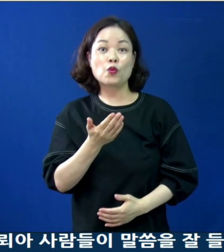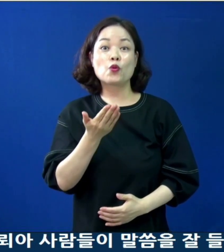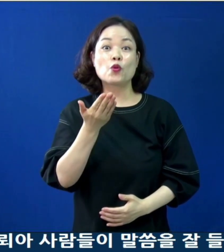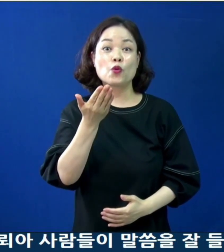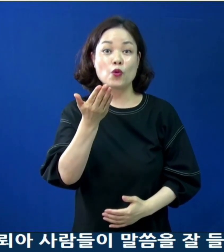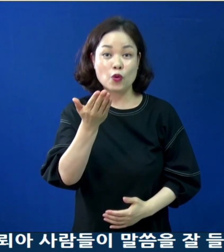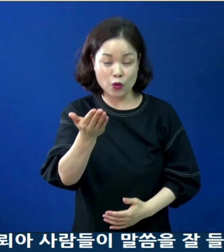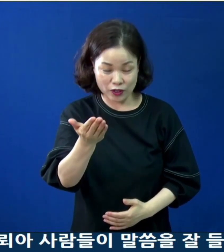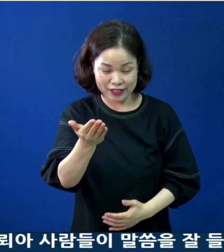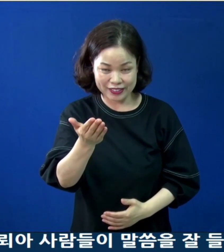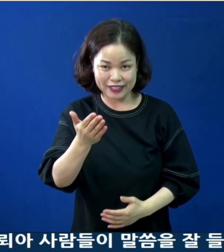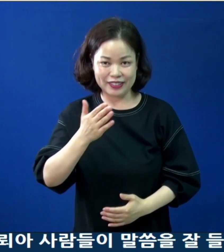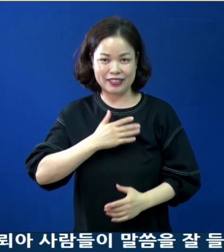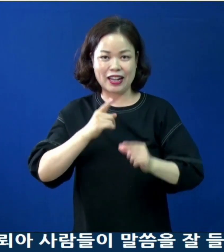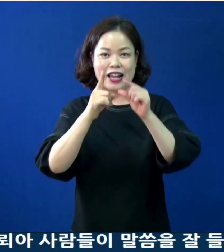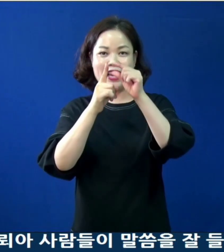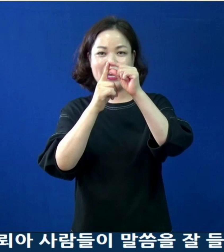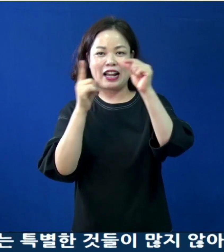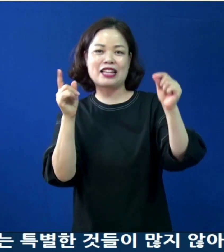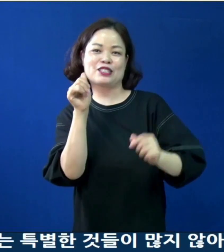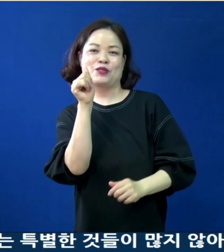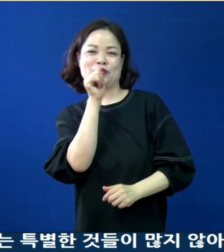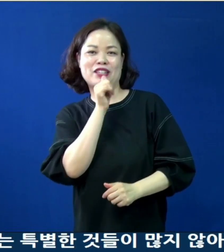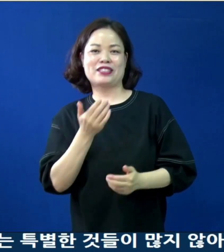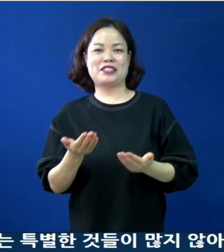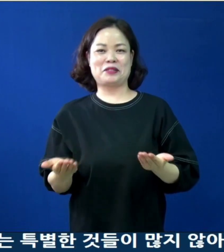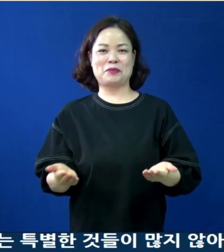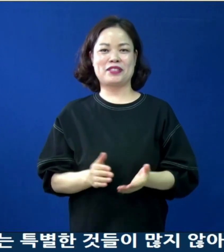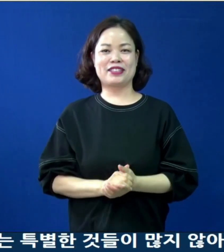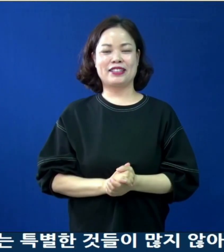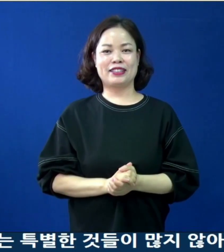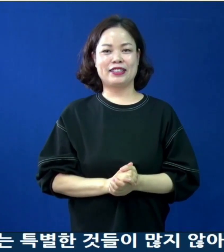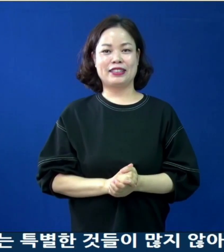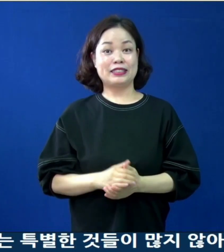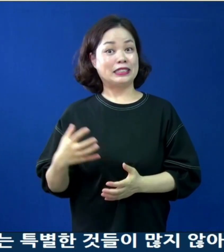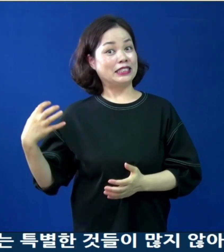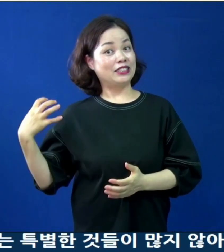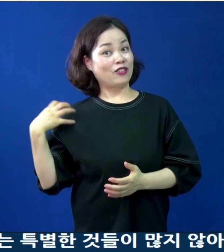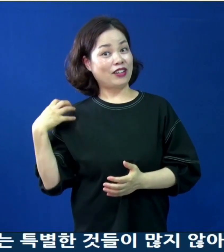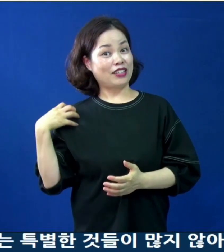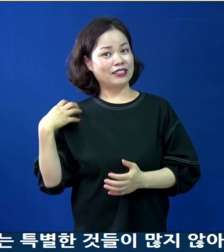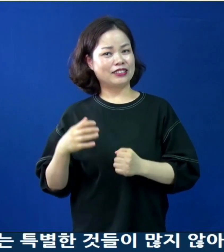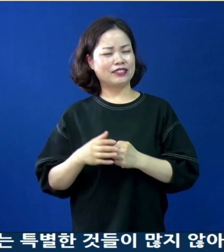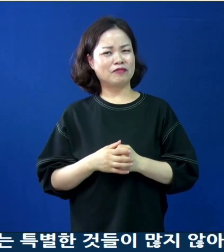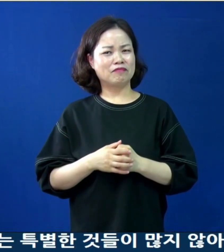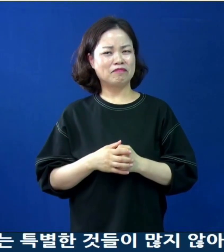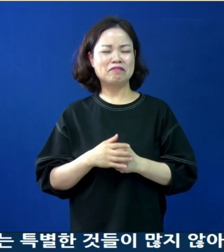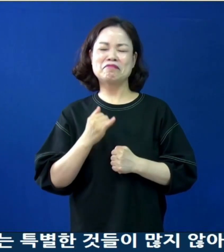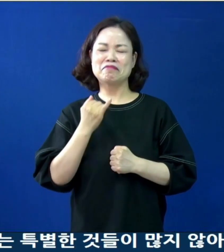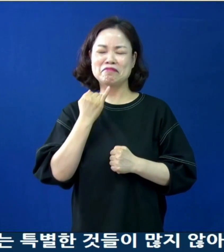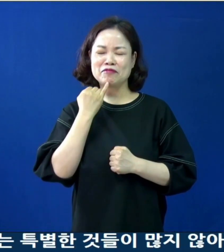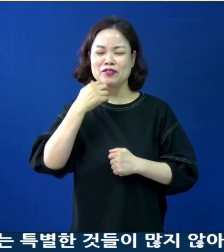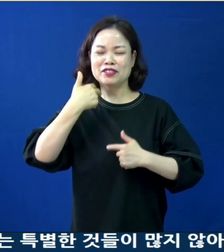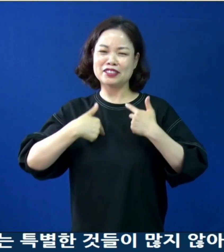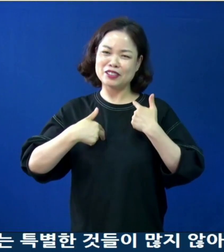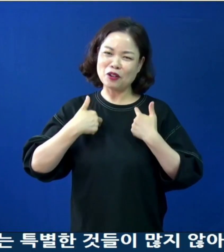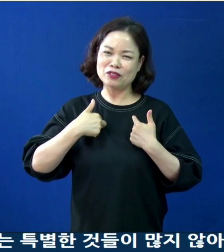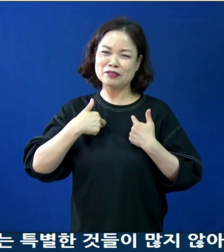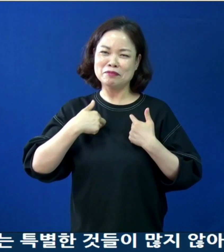투어 가이드가 되보려고 합니다. 제가 이 역할하는 것을 나름 즐기고